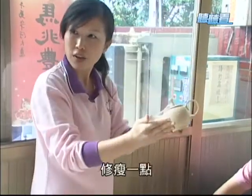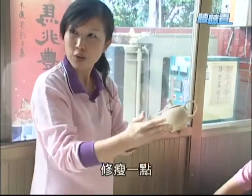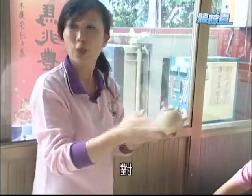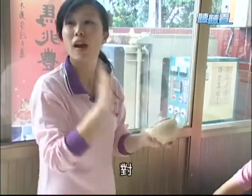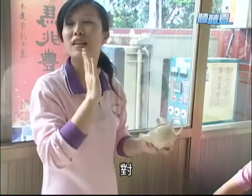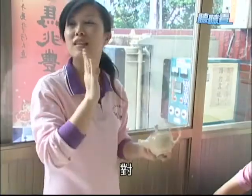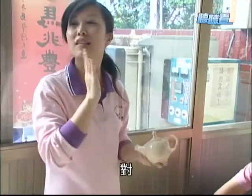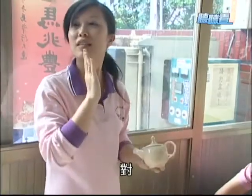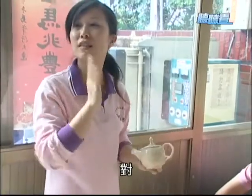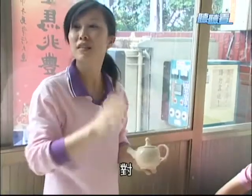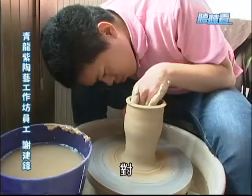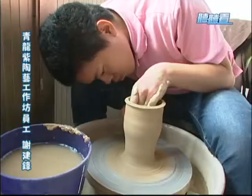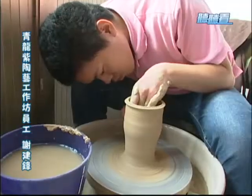瘦一点的。嗯。